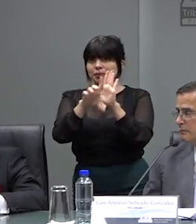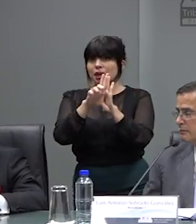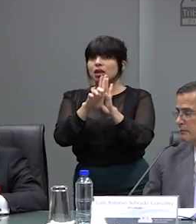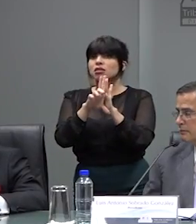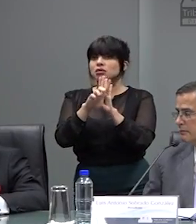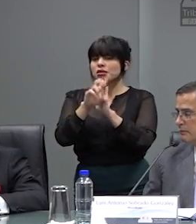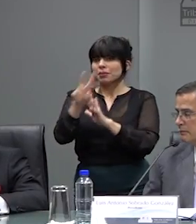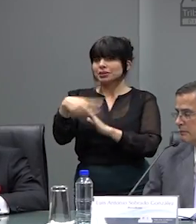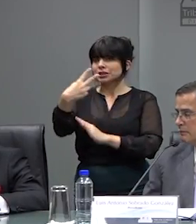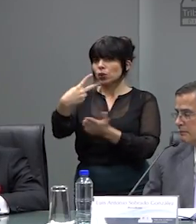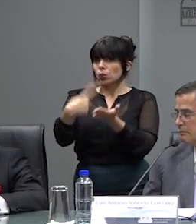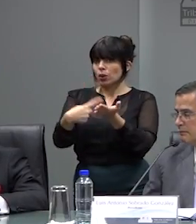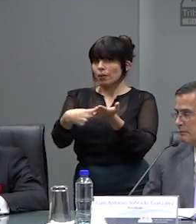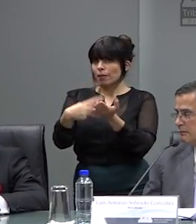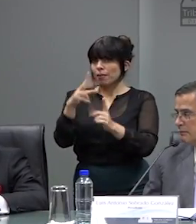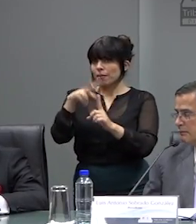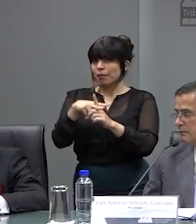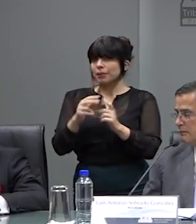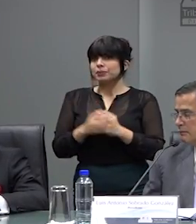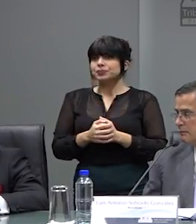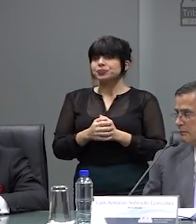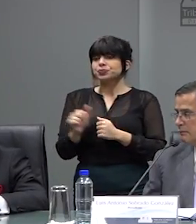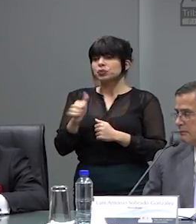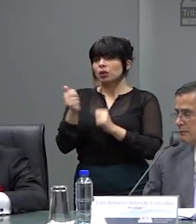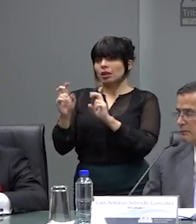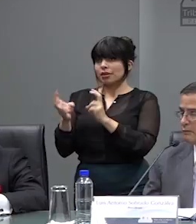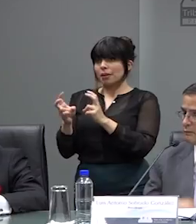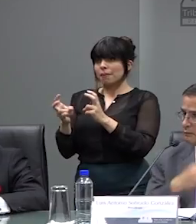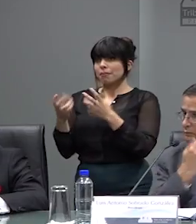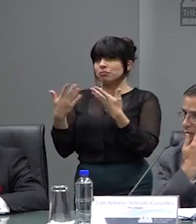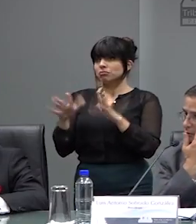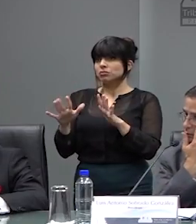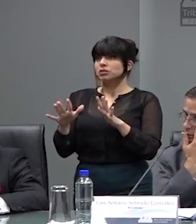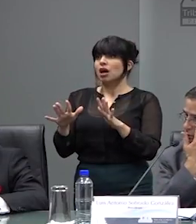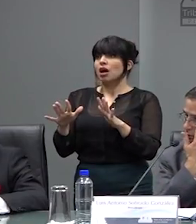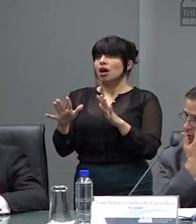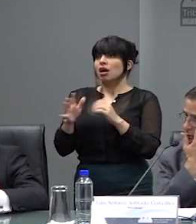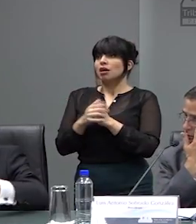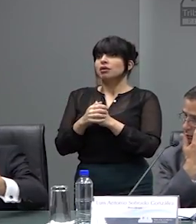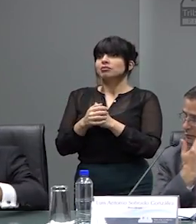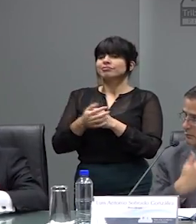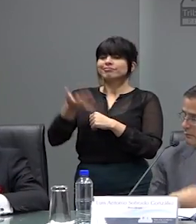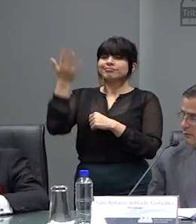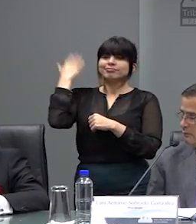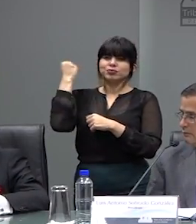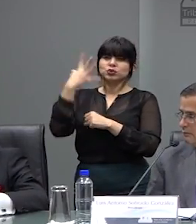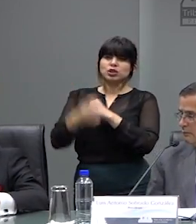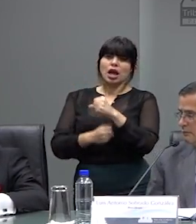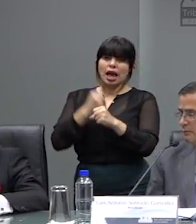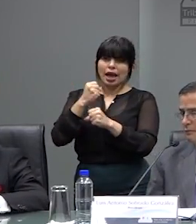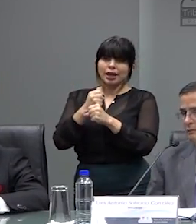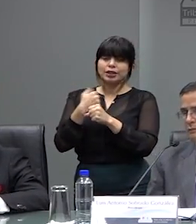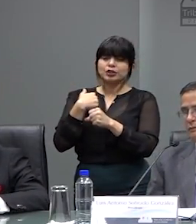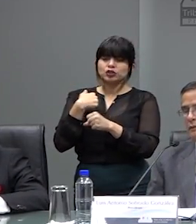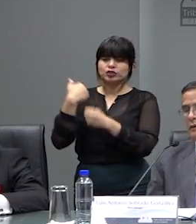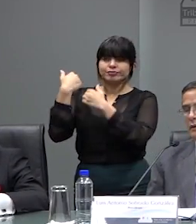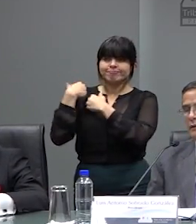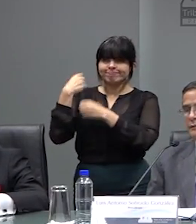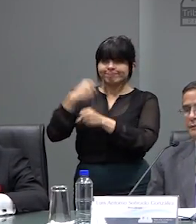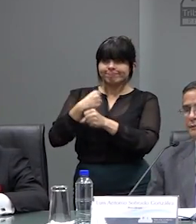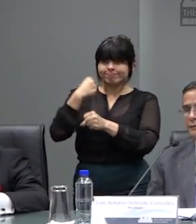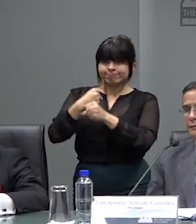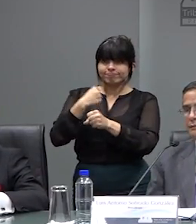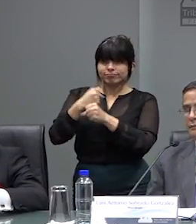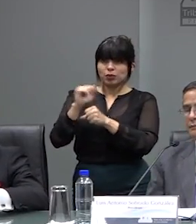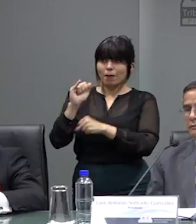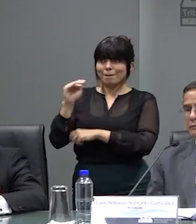en un segundo debate. Y otro tema que ya es algo que desde hace años he venido trabajando